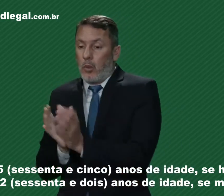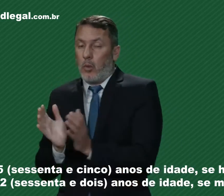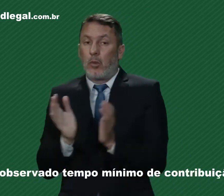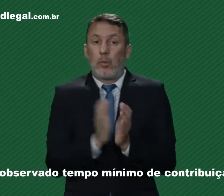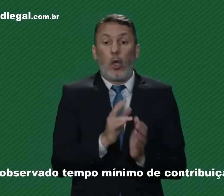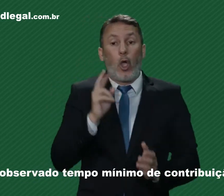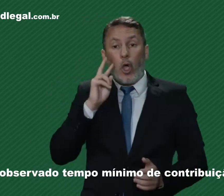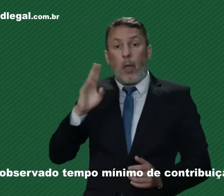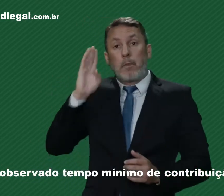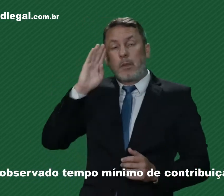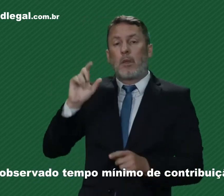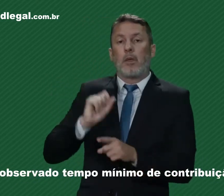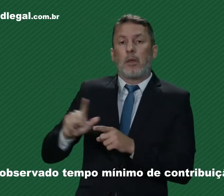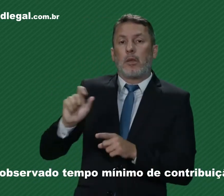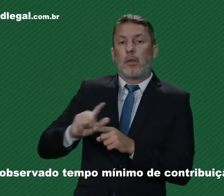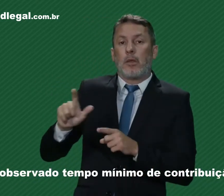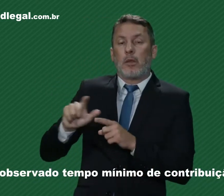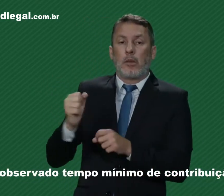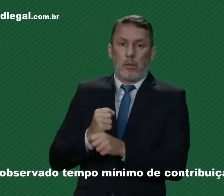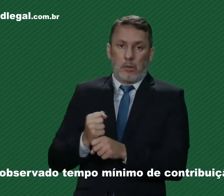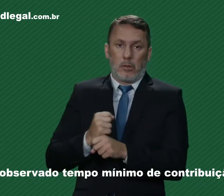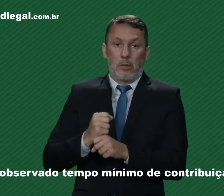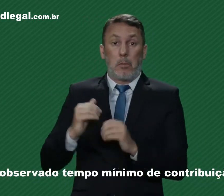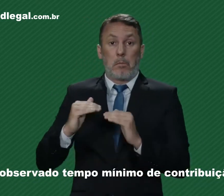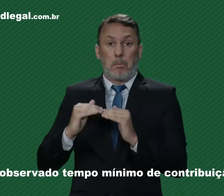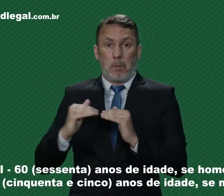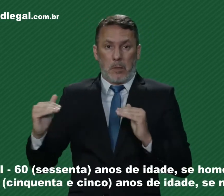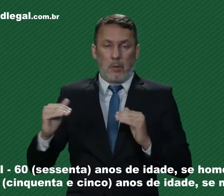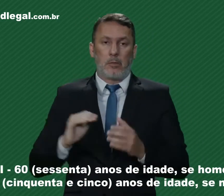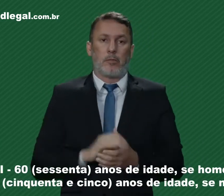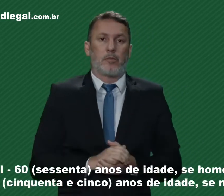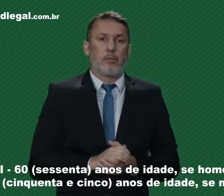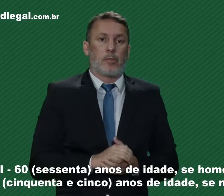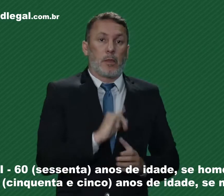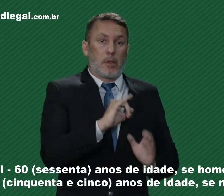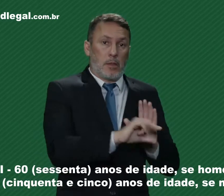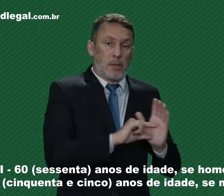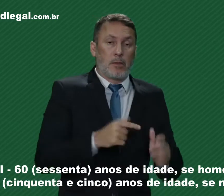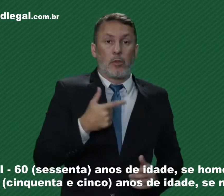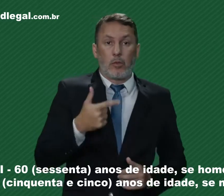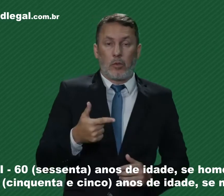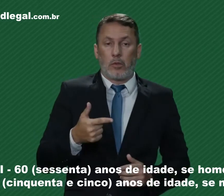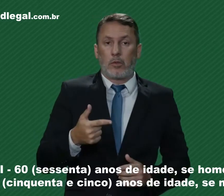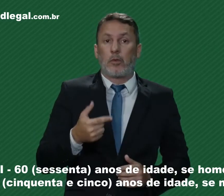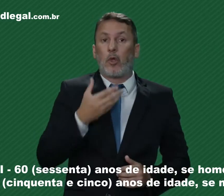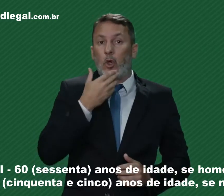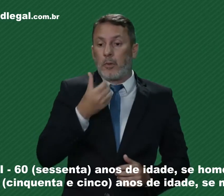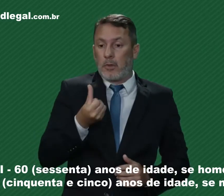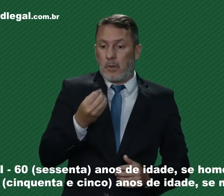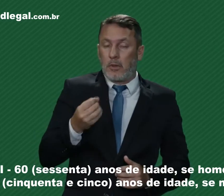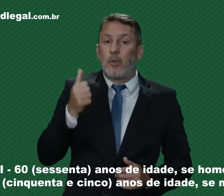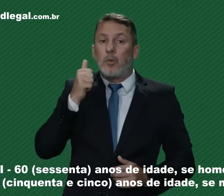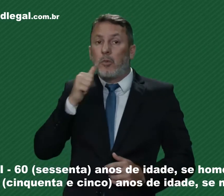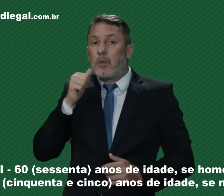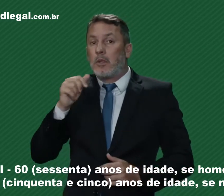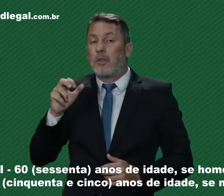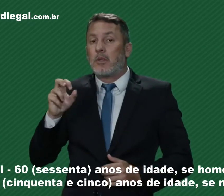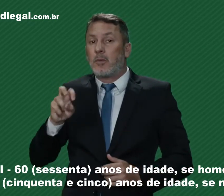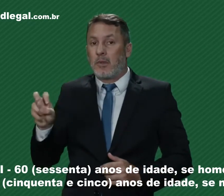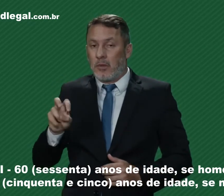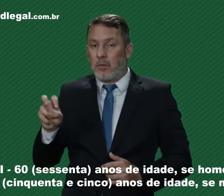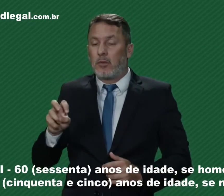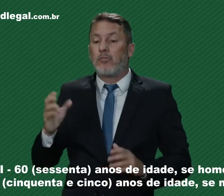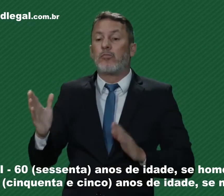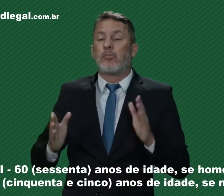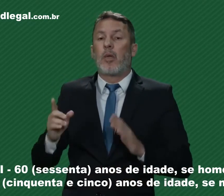mulher, observado tempo mínimo de contribuição. Inciso 2. 60 anos de idade se homem e